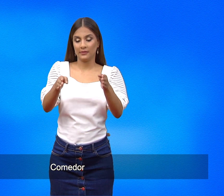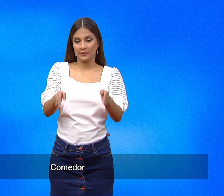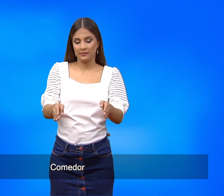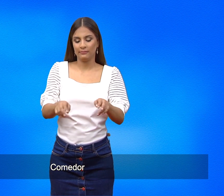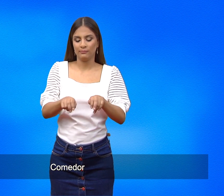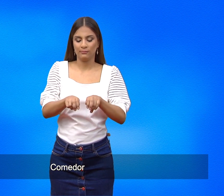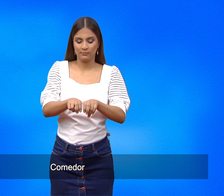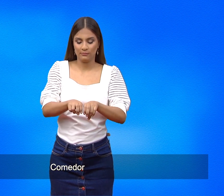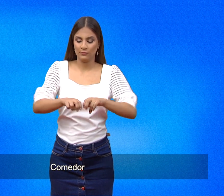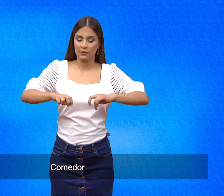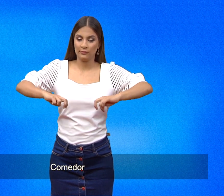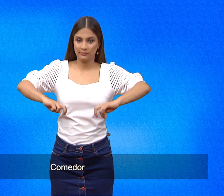el comedor